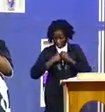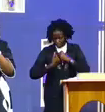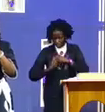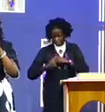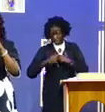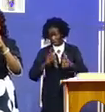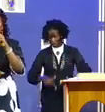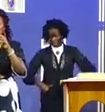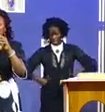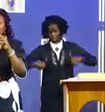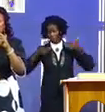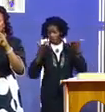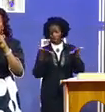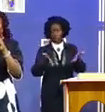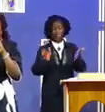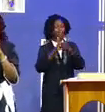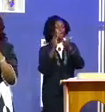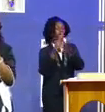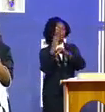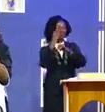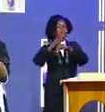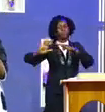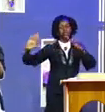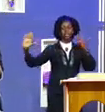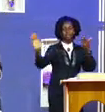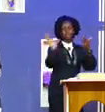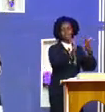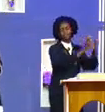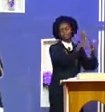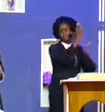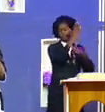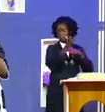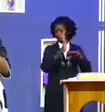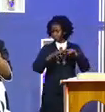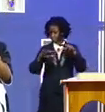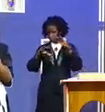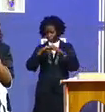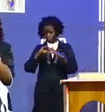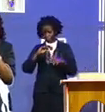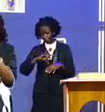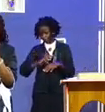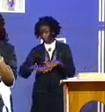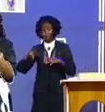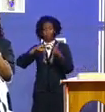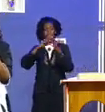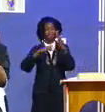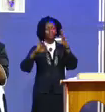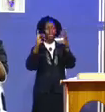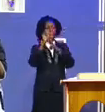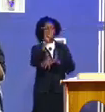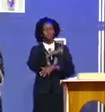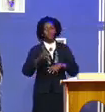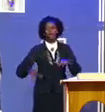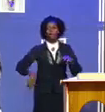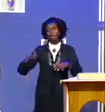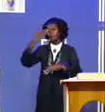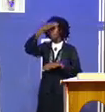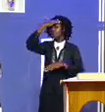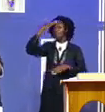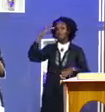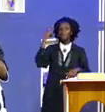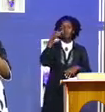Evi somo soburamu Vivamo ne vimana ne vifavo Na ye te chitegeza Timo